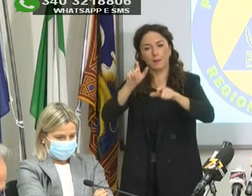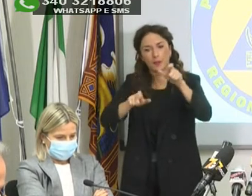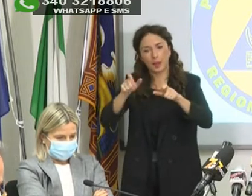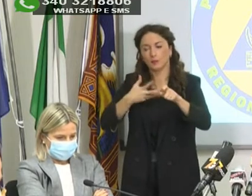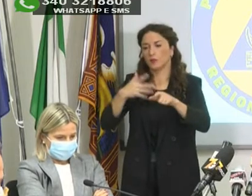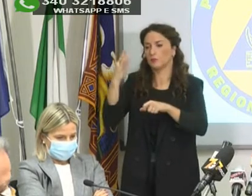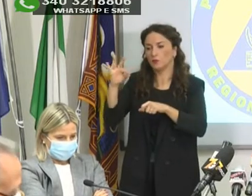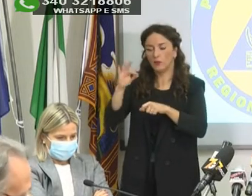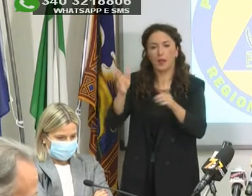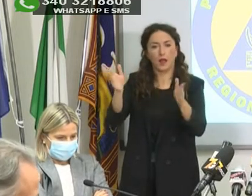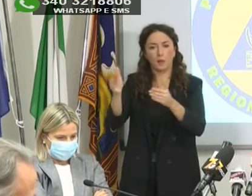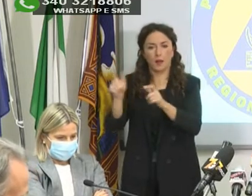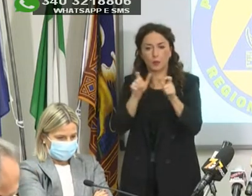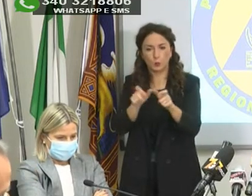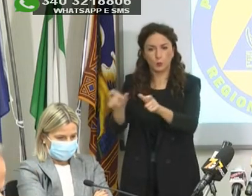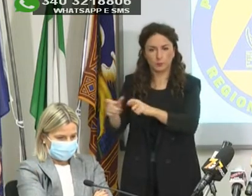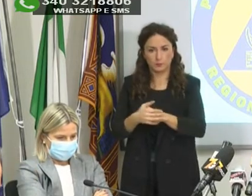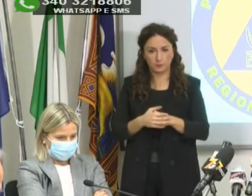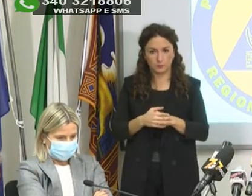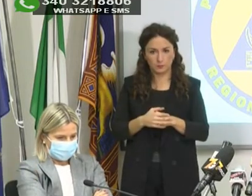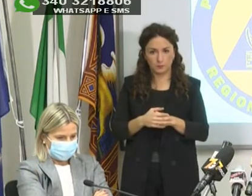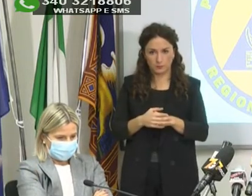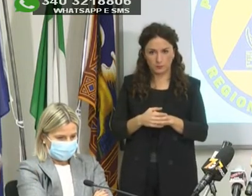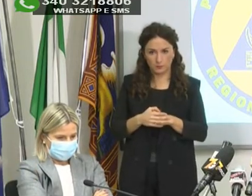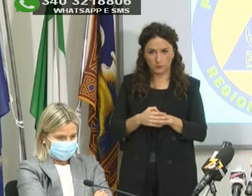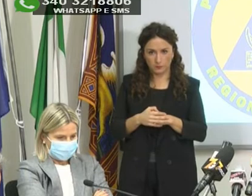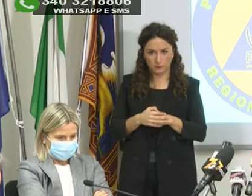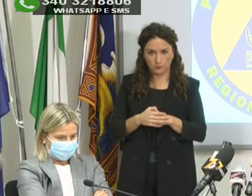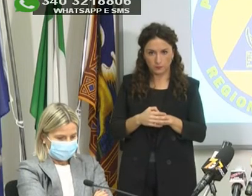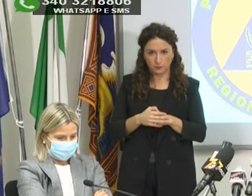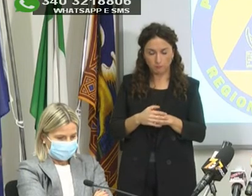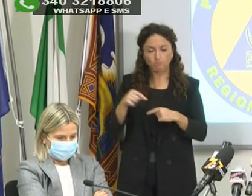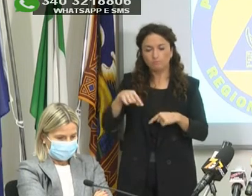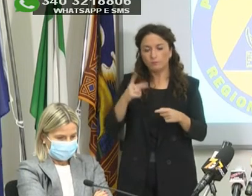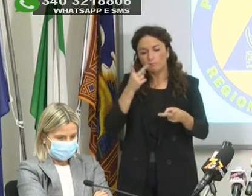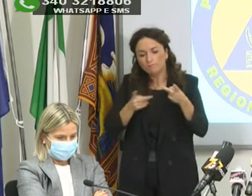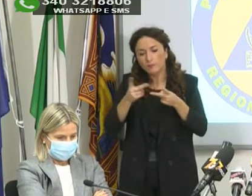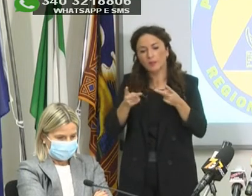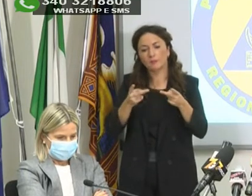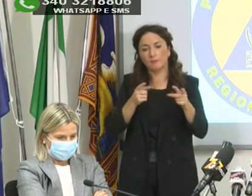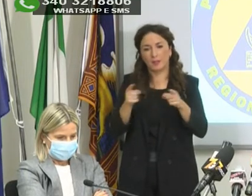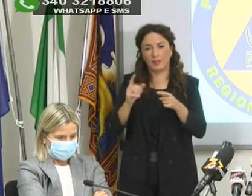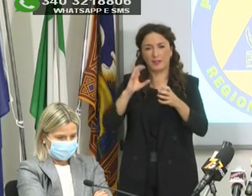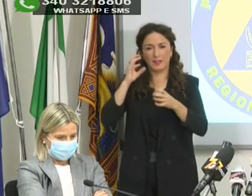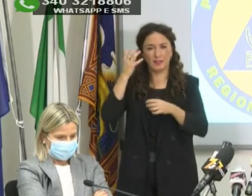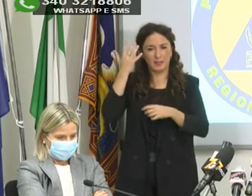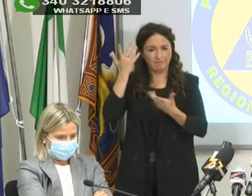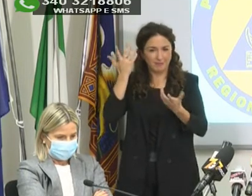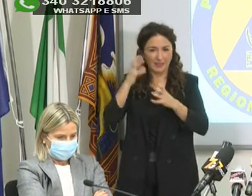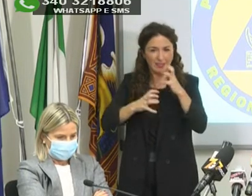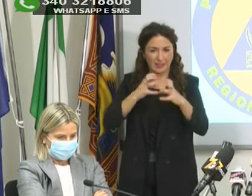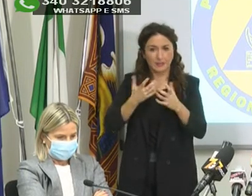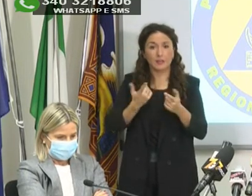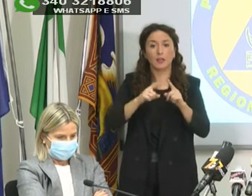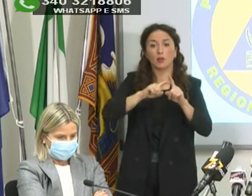specialità, con tutti i reparti. Ovviamente cerchiamo adesso di affrontare questo periodo di crisi. Se la curva a campana si